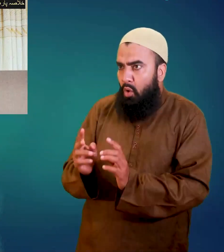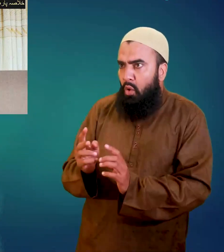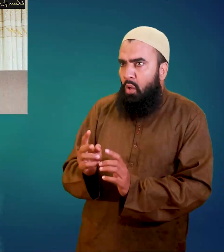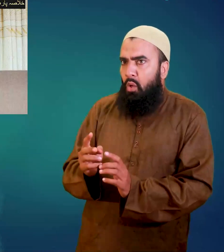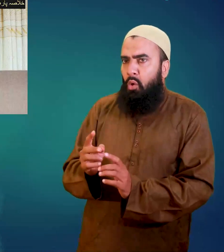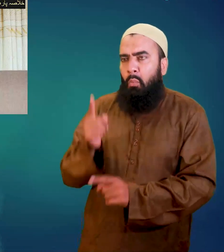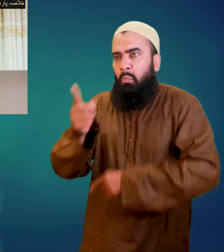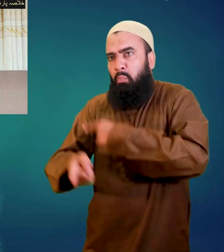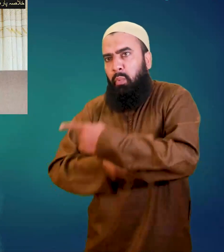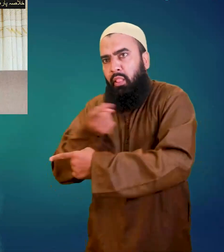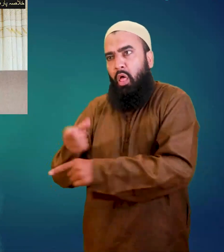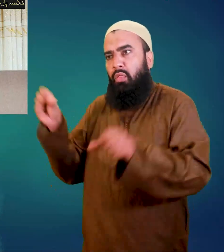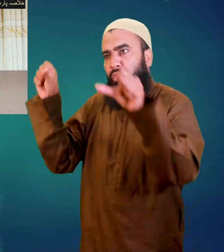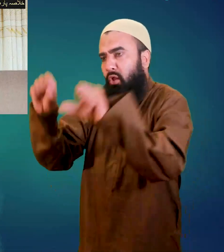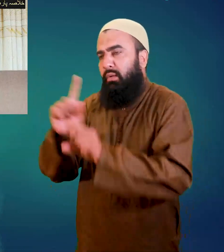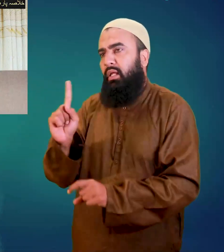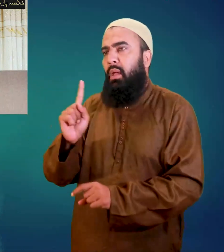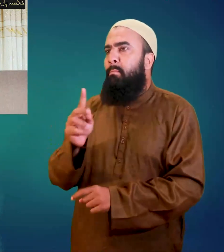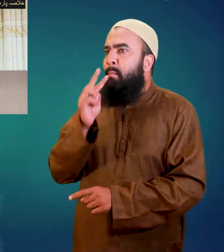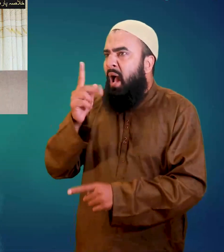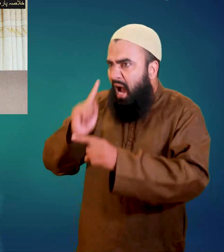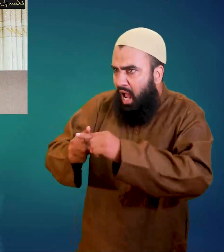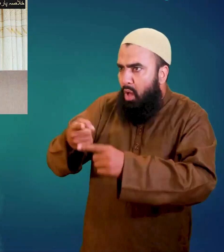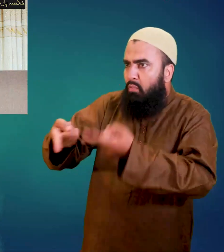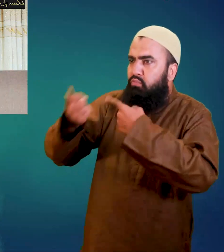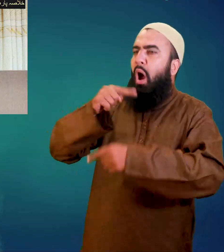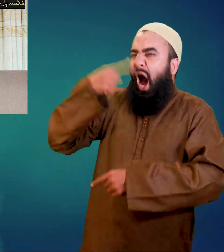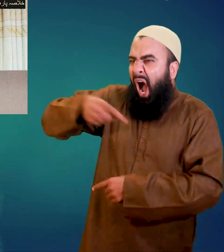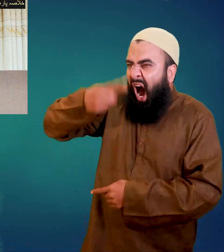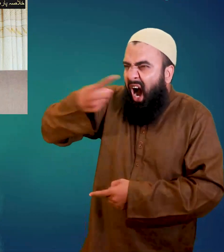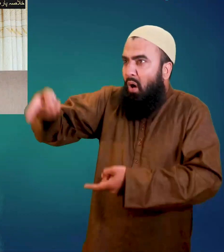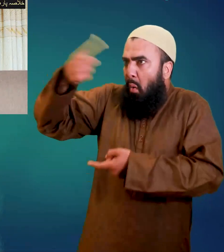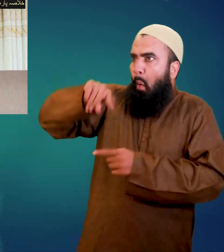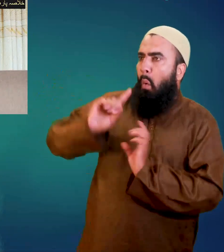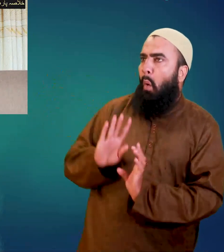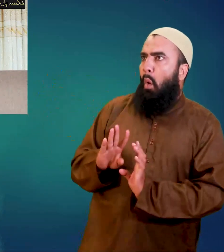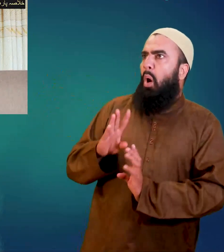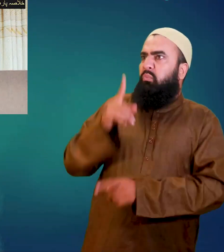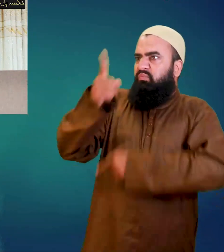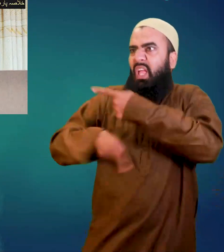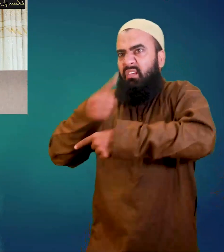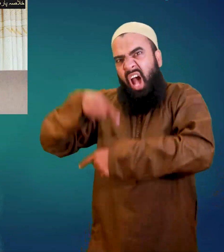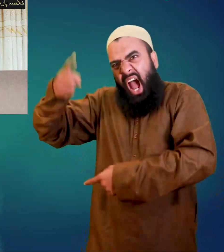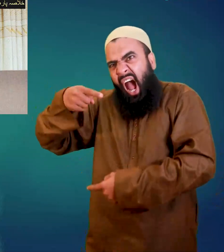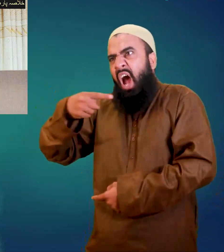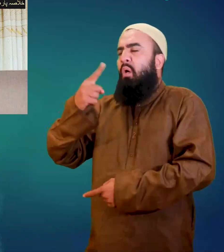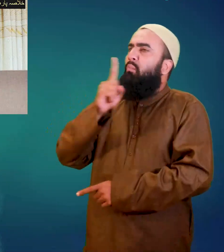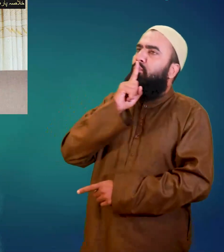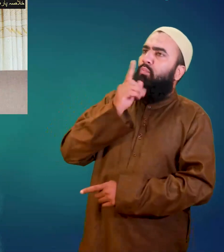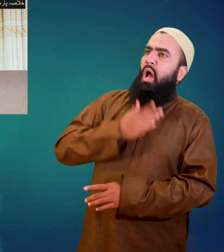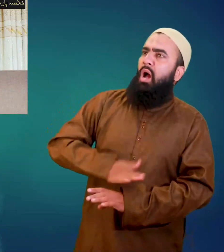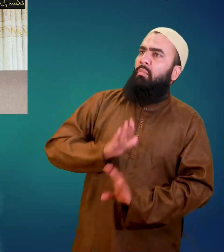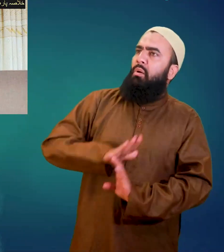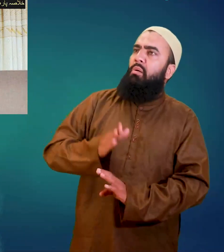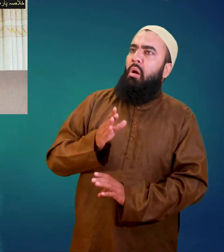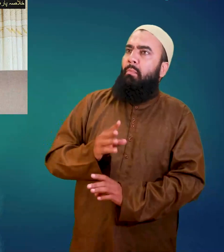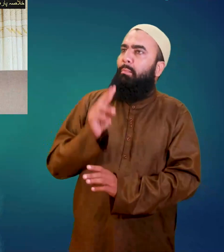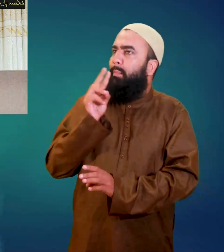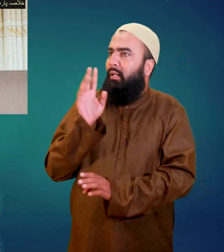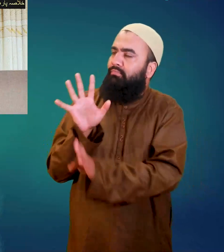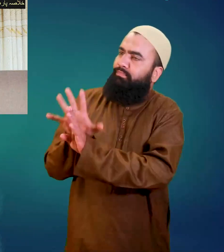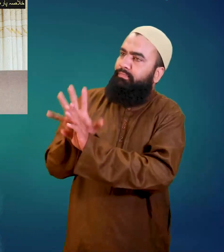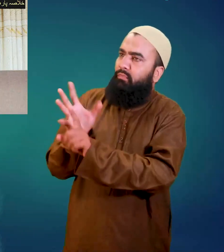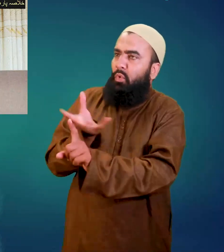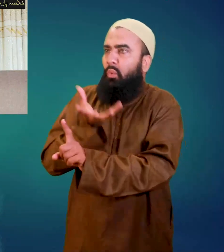کا جواب بھلائی سے دو۔ اگر کوئی تمہیں تکلیف دے تو اس کے بدلے میں تم اسے تکلیف نہ دو۔ جو